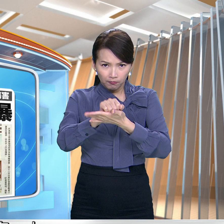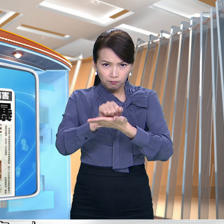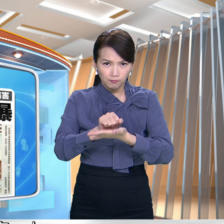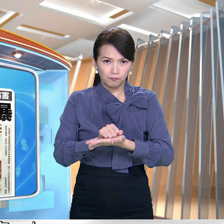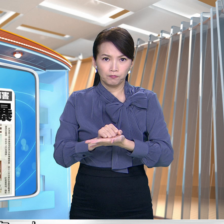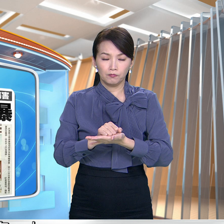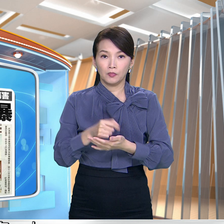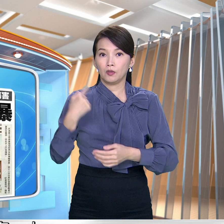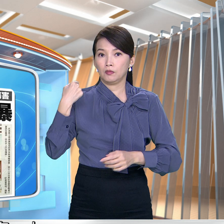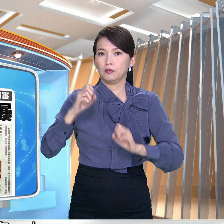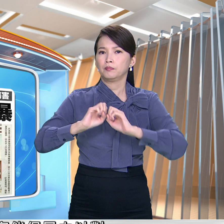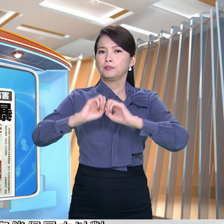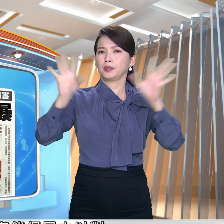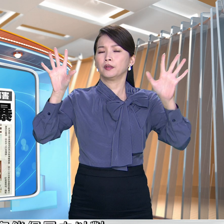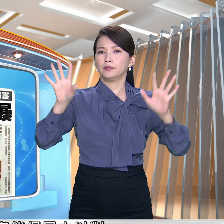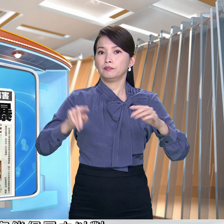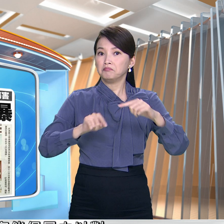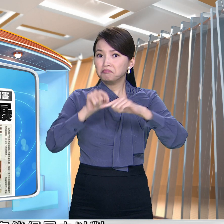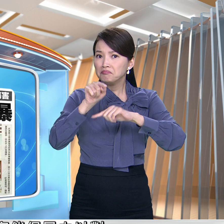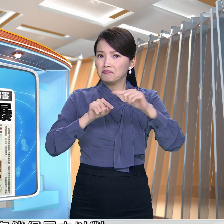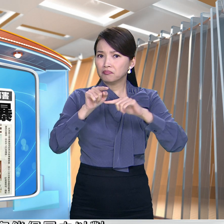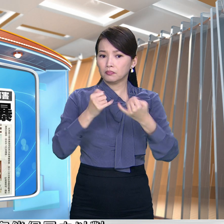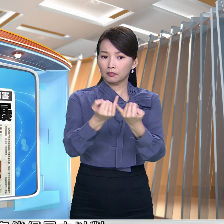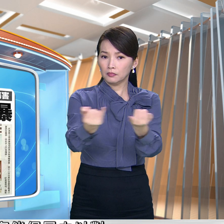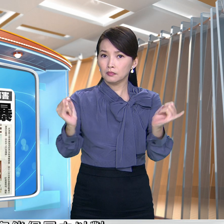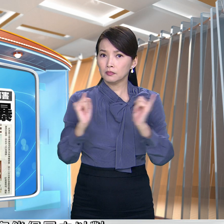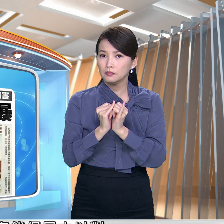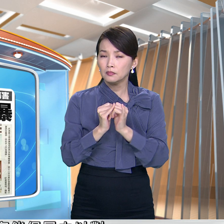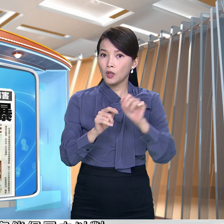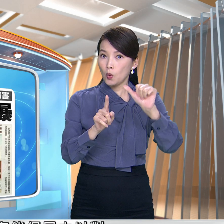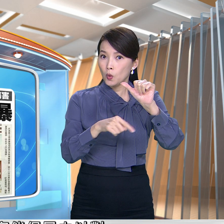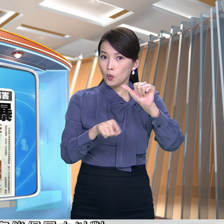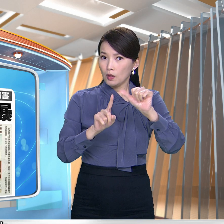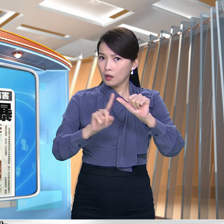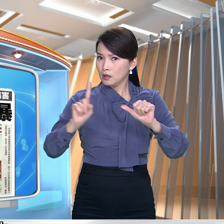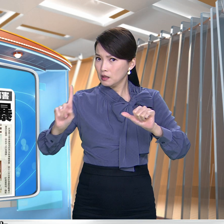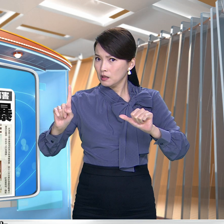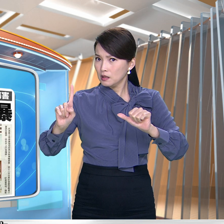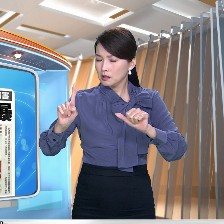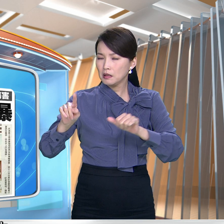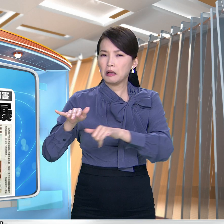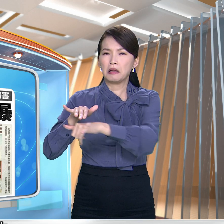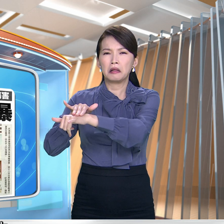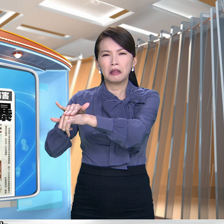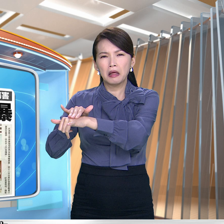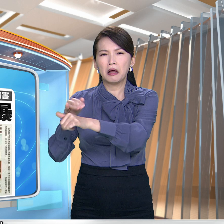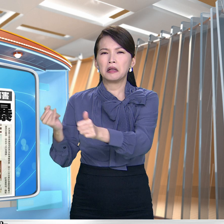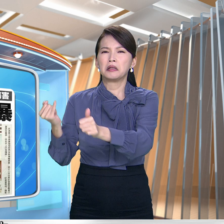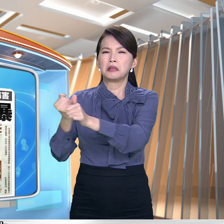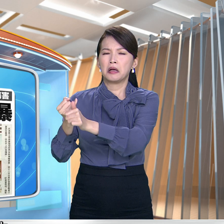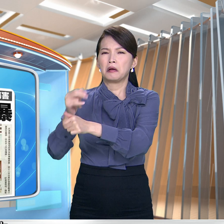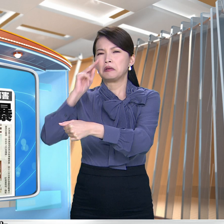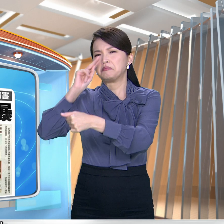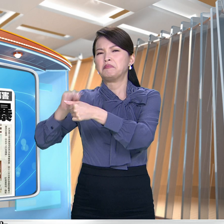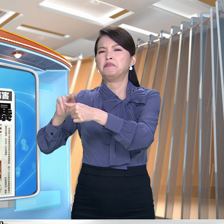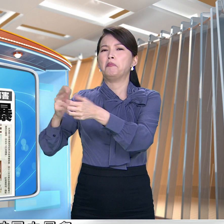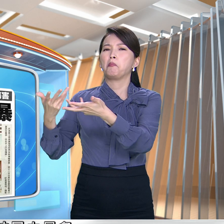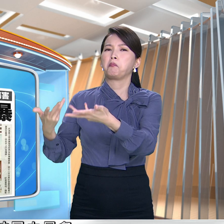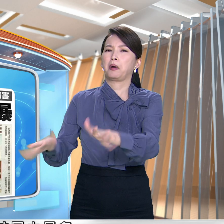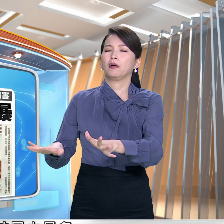1个人一生中遭到亲密伴侣暴力以对，其中以言语暴力、冷漠忽